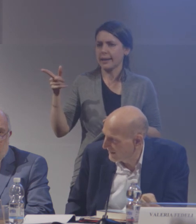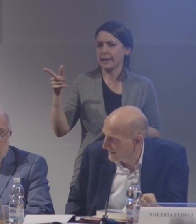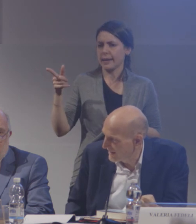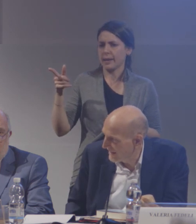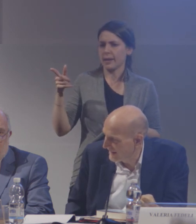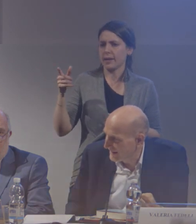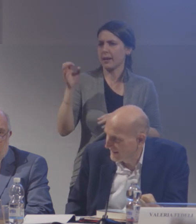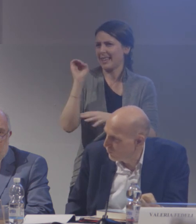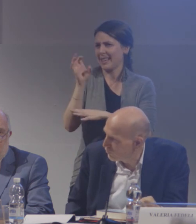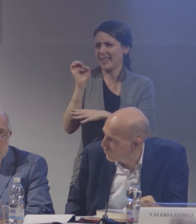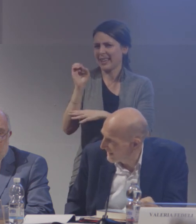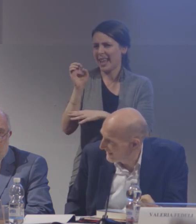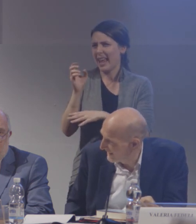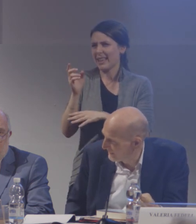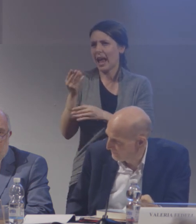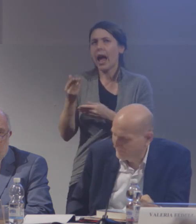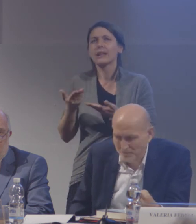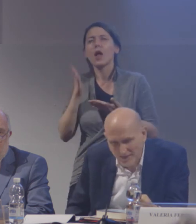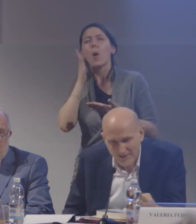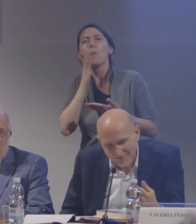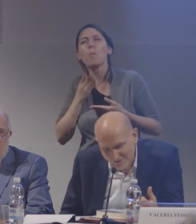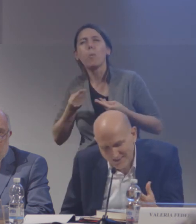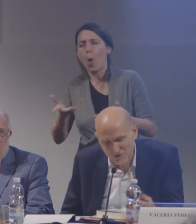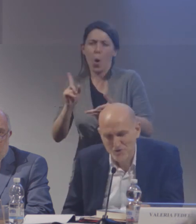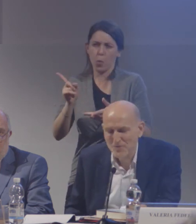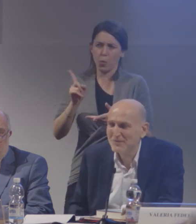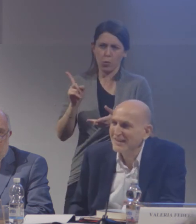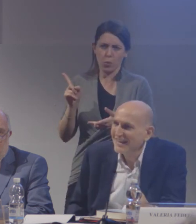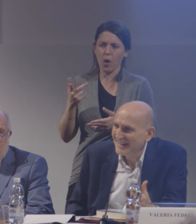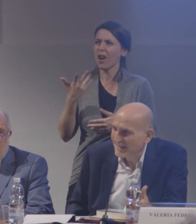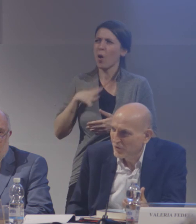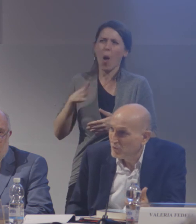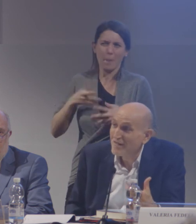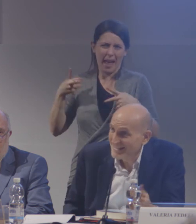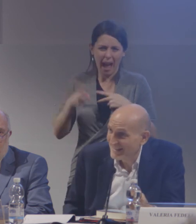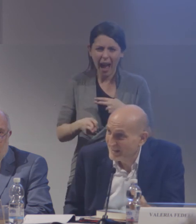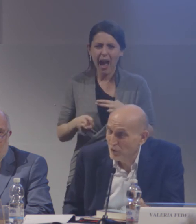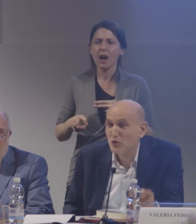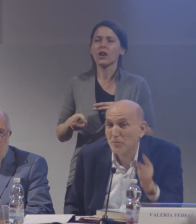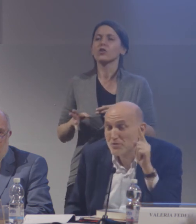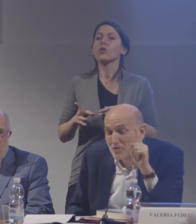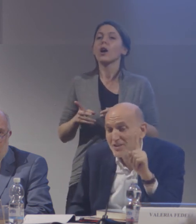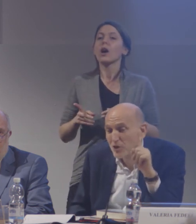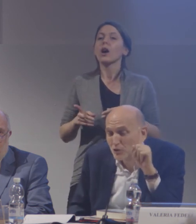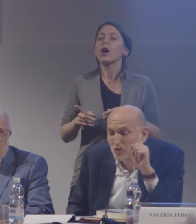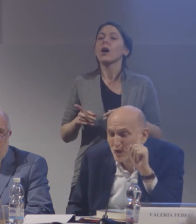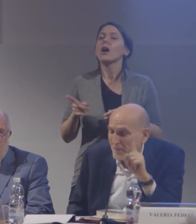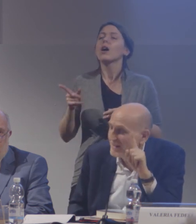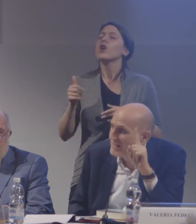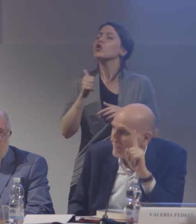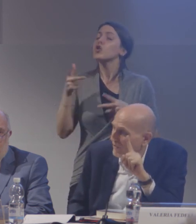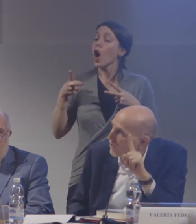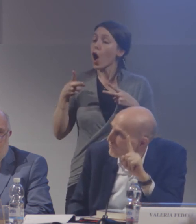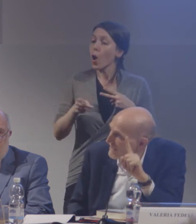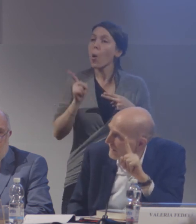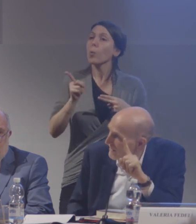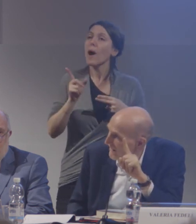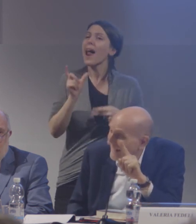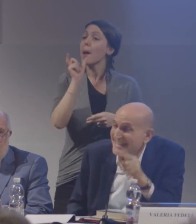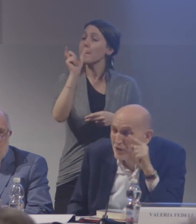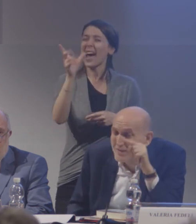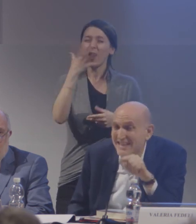un insegnante indulgente. Non era, diciamo... non voleva essere interrotto solamente se la parola non